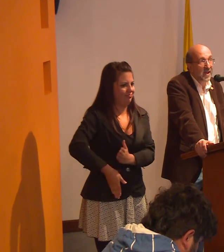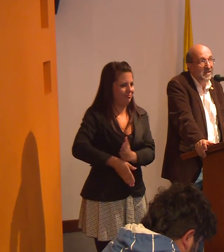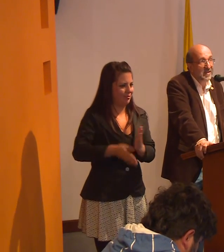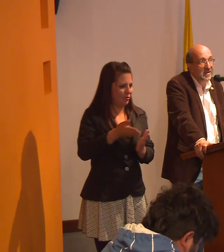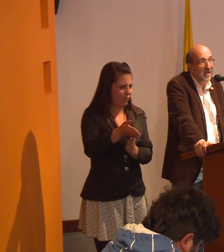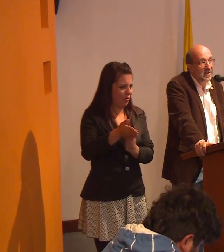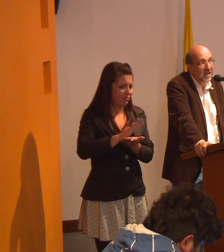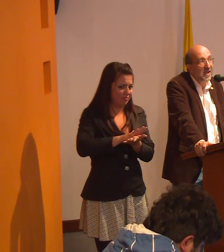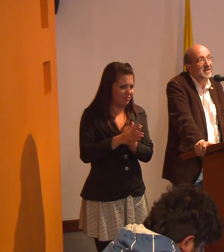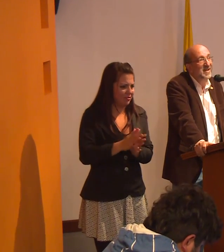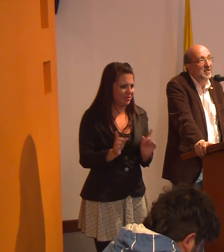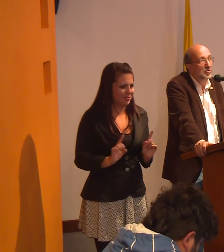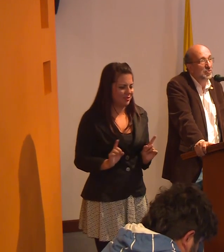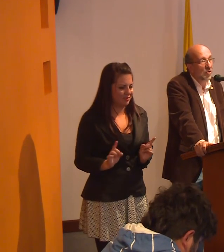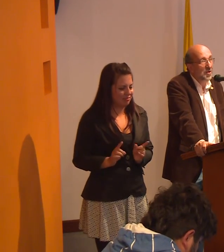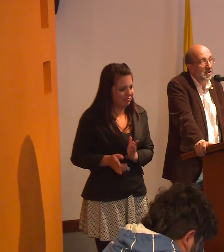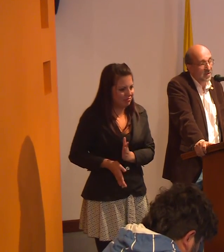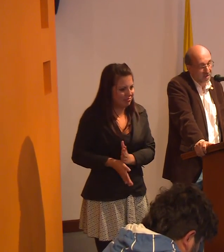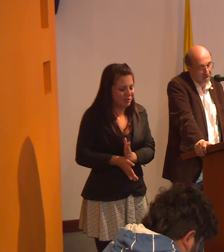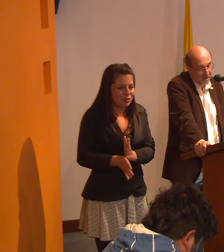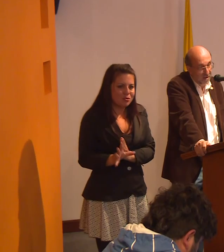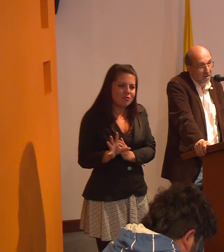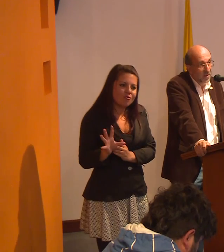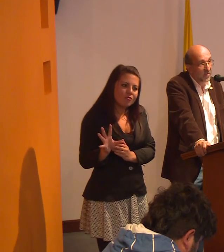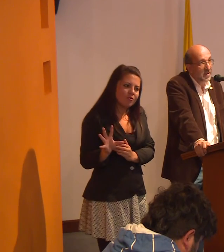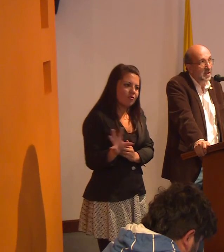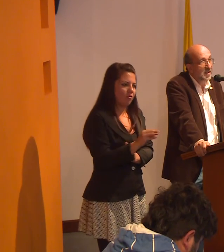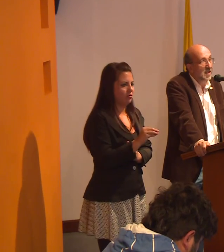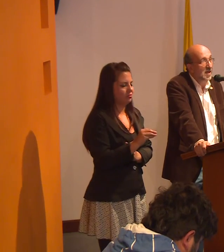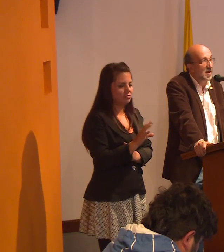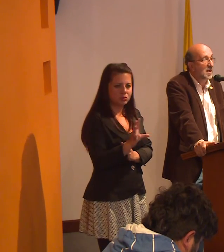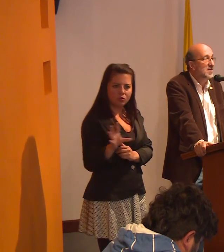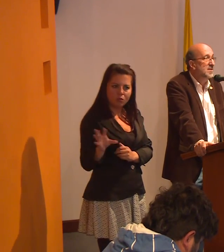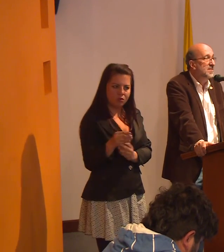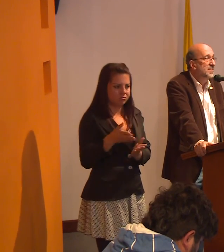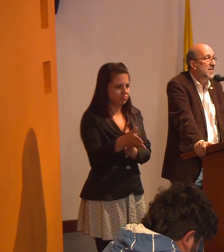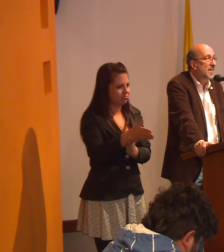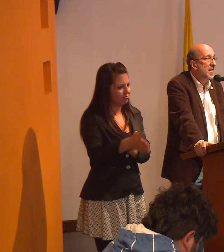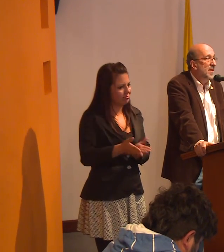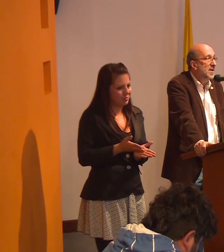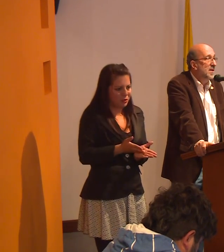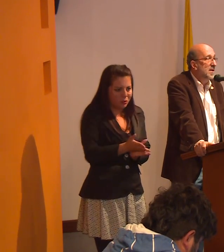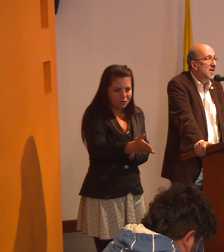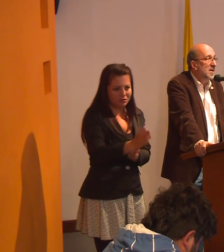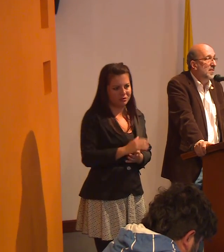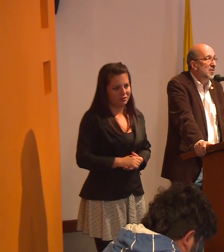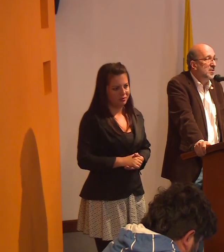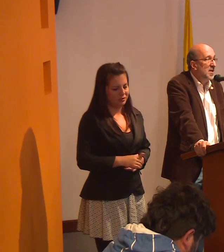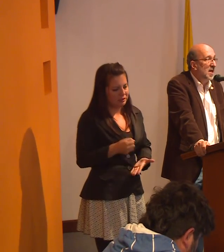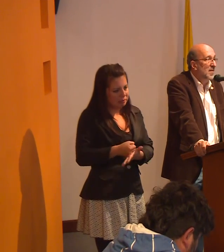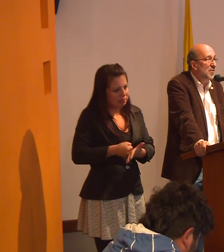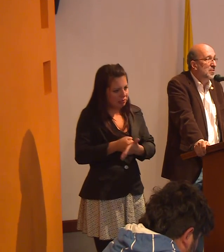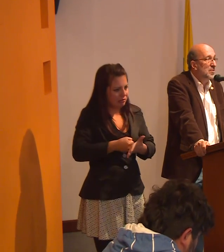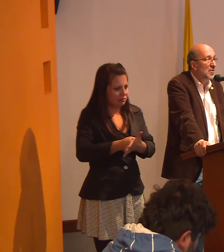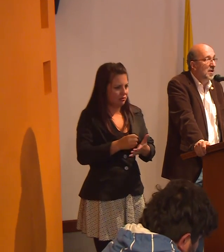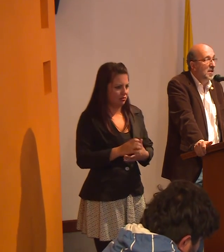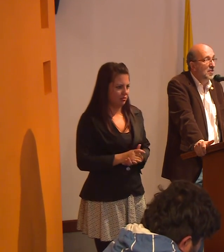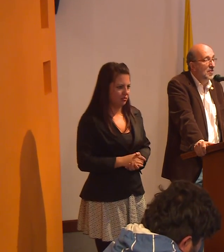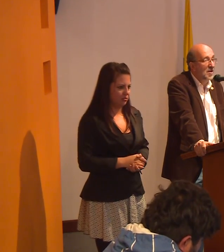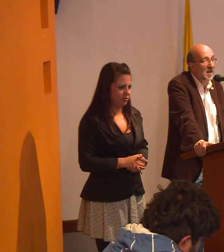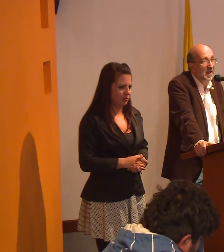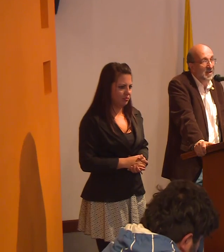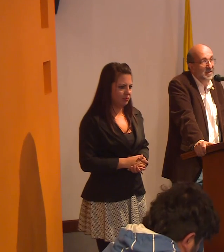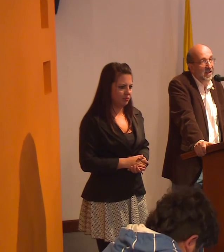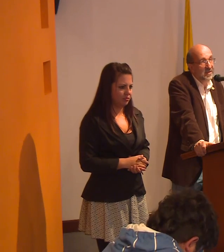continuidad, la existencia de todas nuestras carreras, y demostraremos con